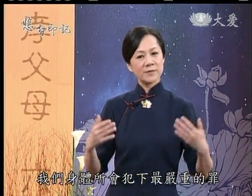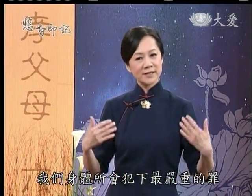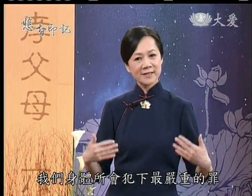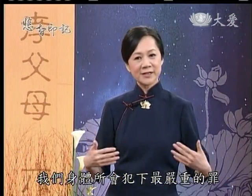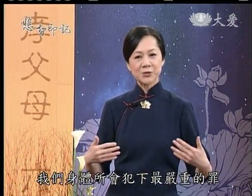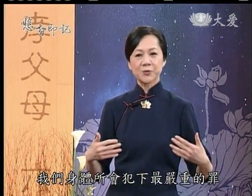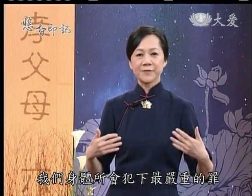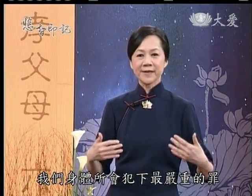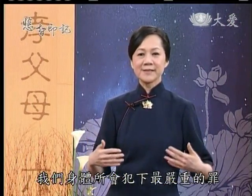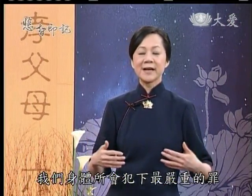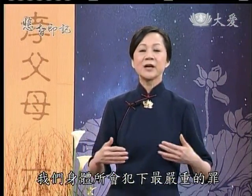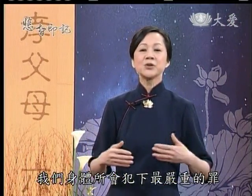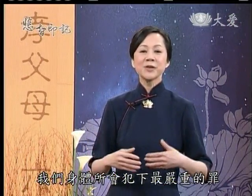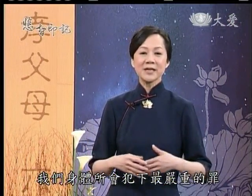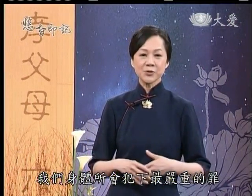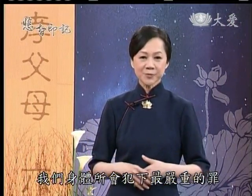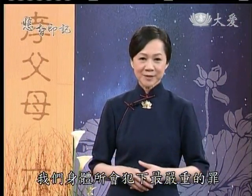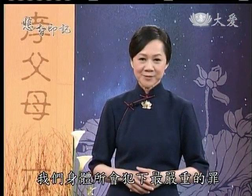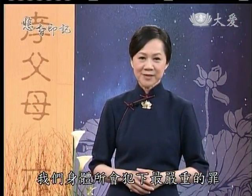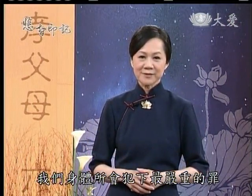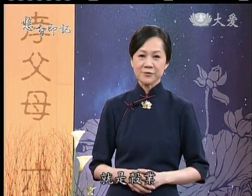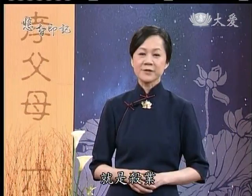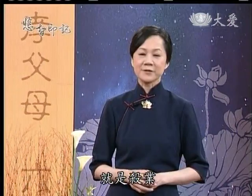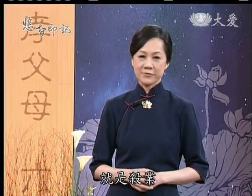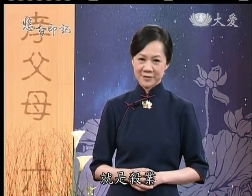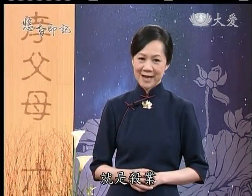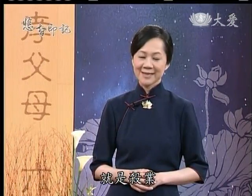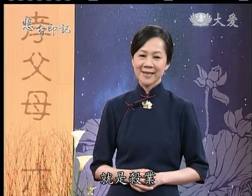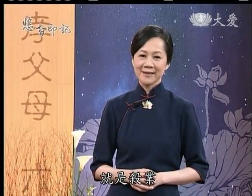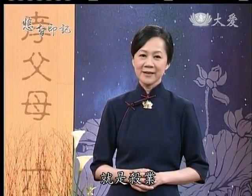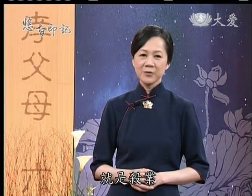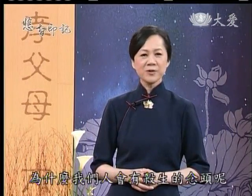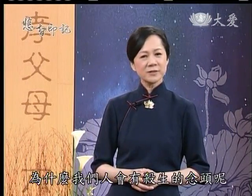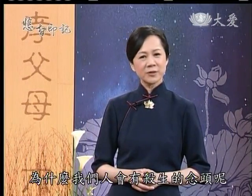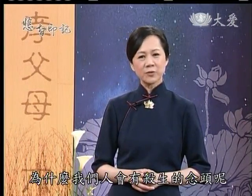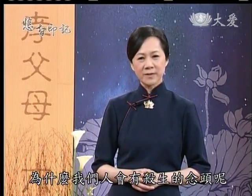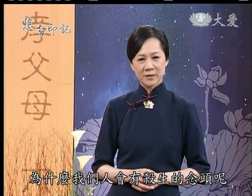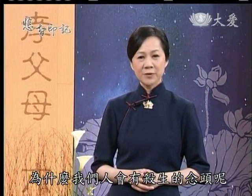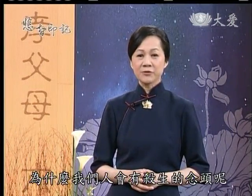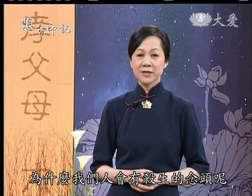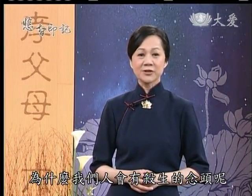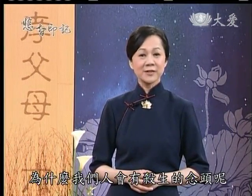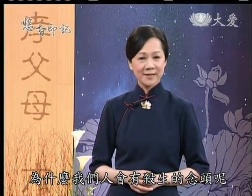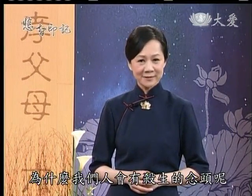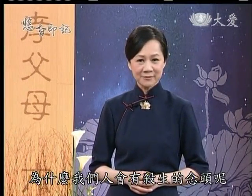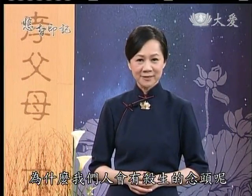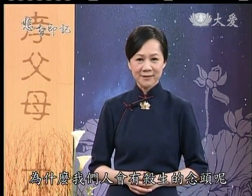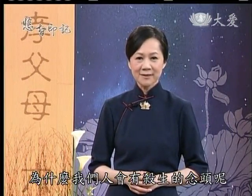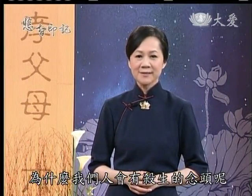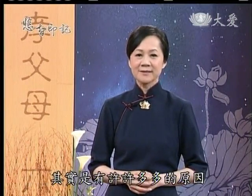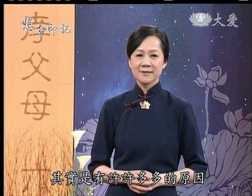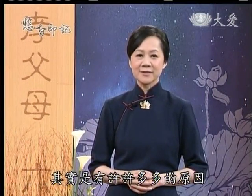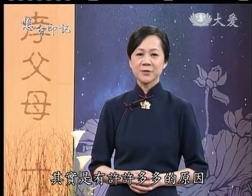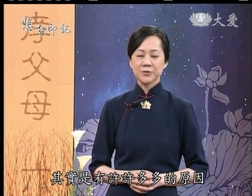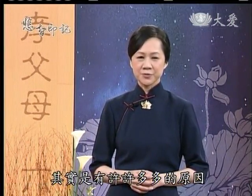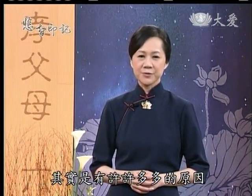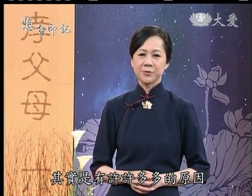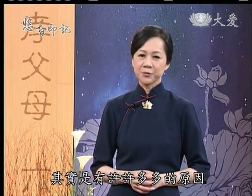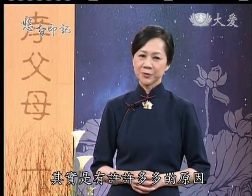我们身体所会犯下最严重的罪就是杀业。为什么我们人会有杀生的念头呢？其实是有许许多多